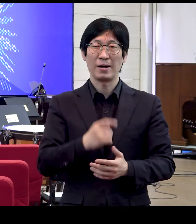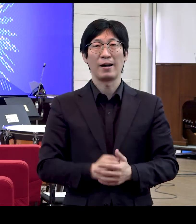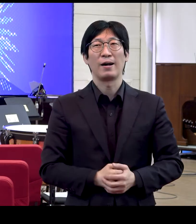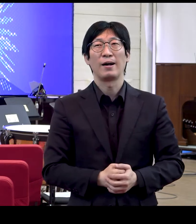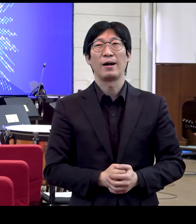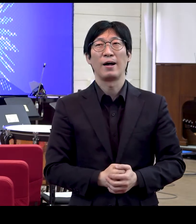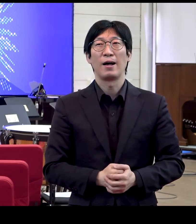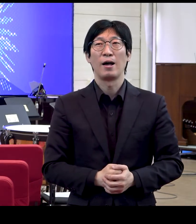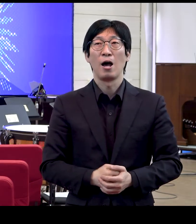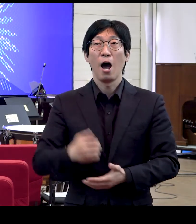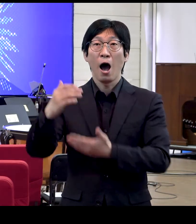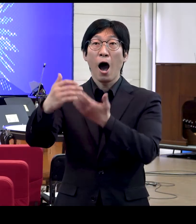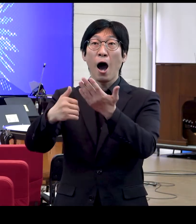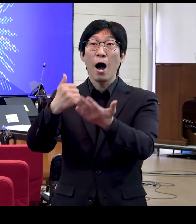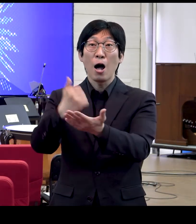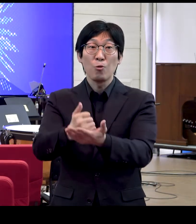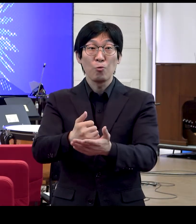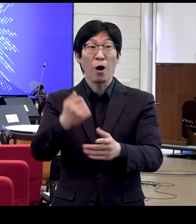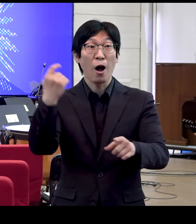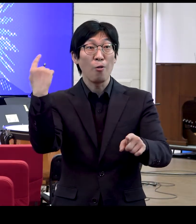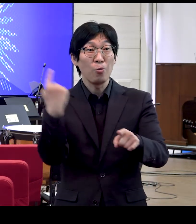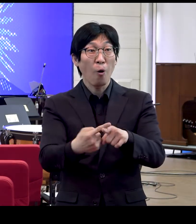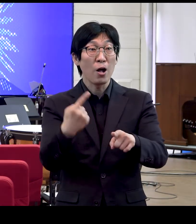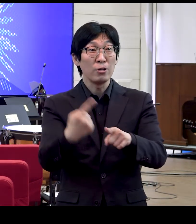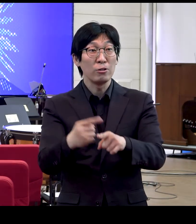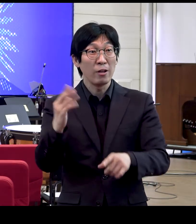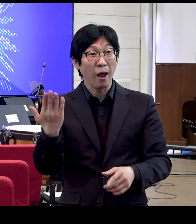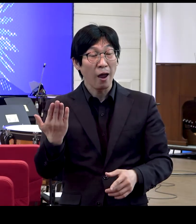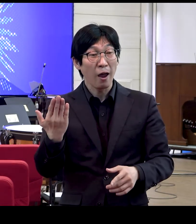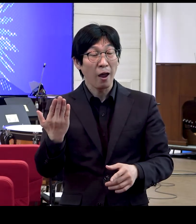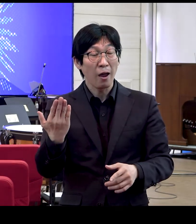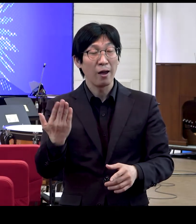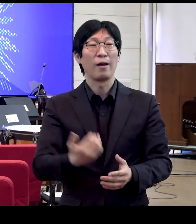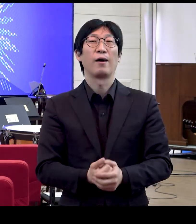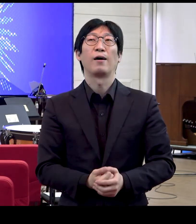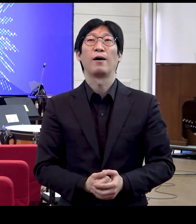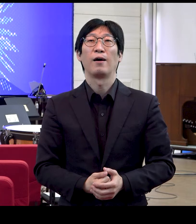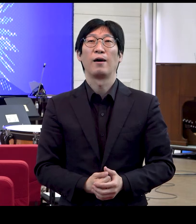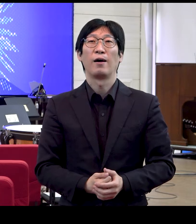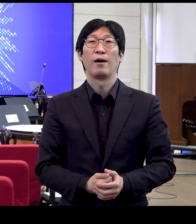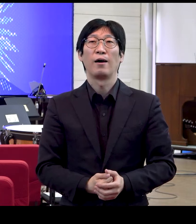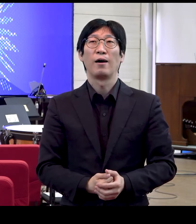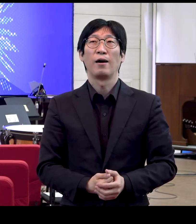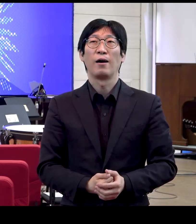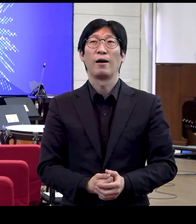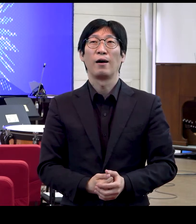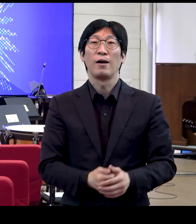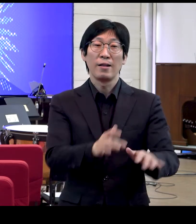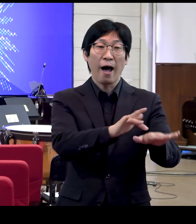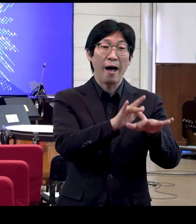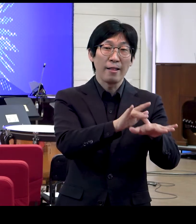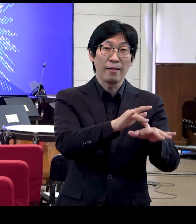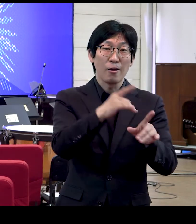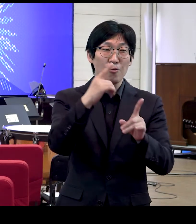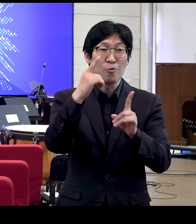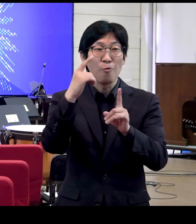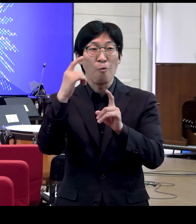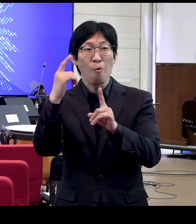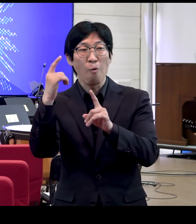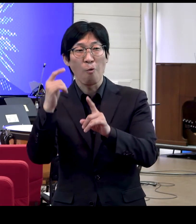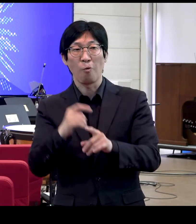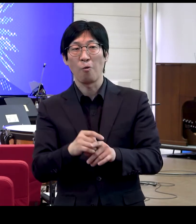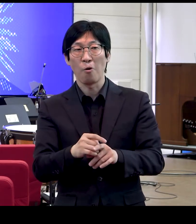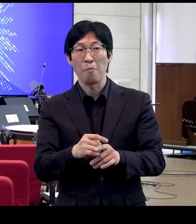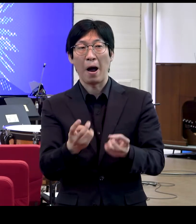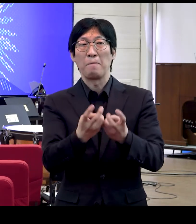아심니라. 여기에서 하나님과 같이 되어, 이게 문제죠. 하나님과 같이 되어. 사탄의 유혹이,